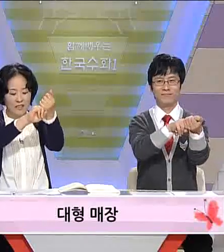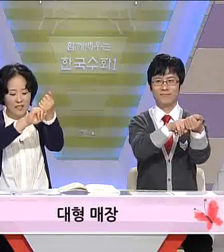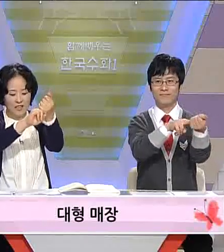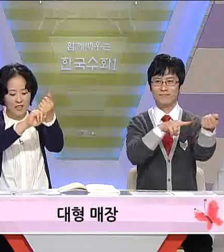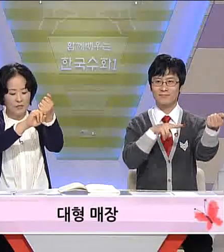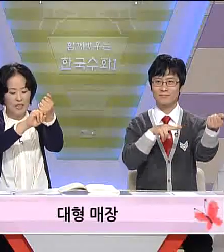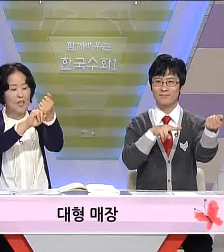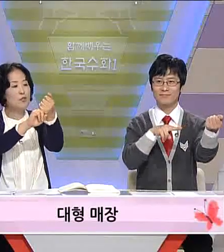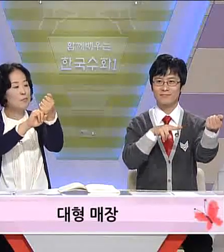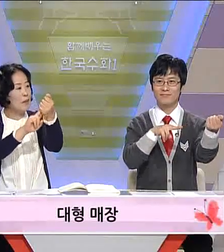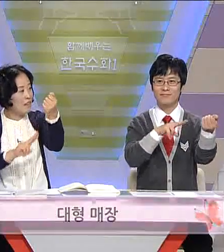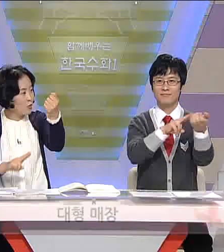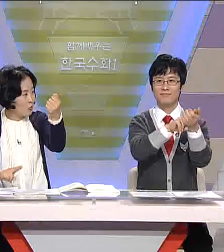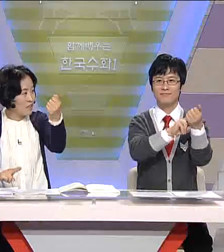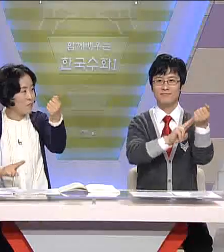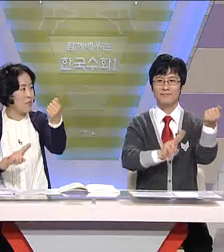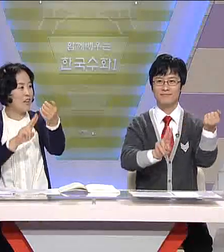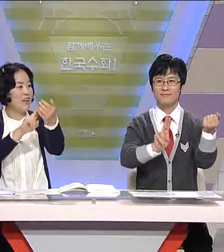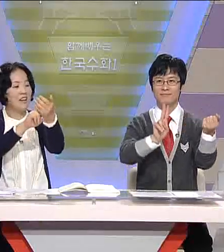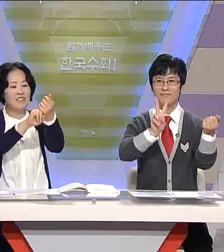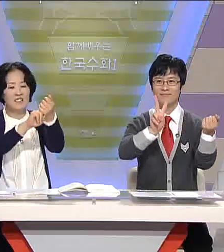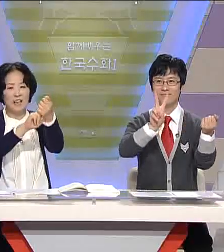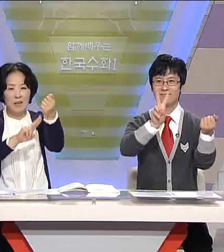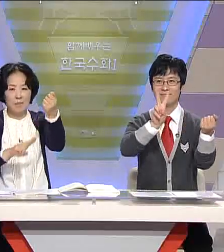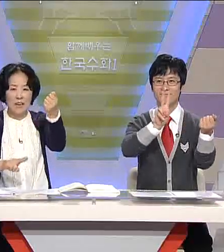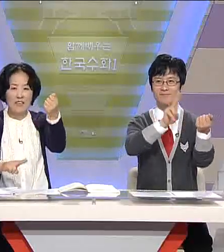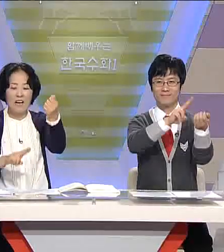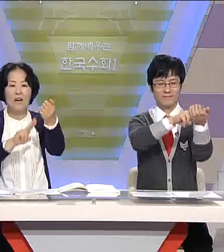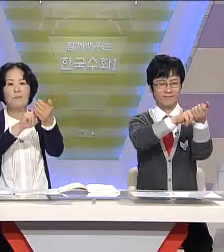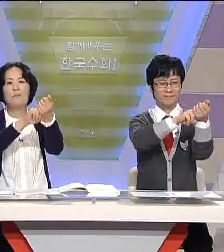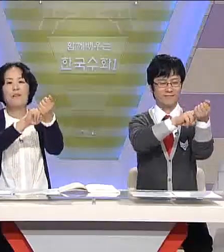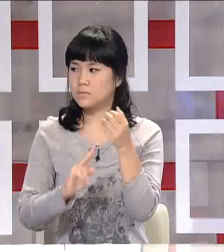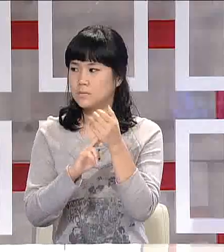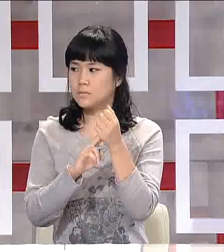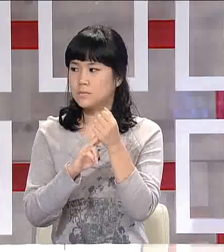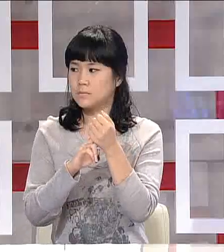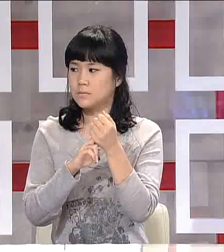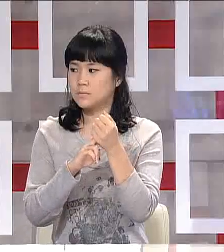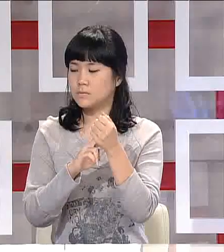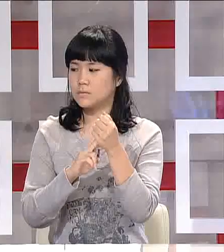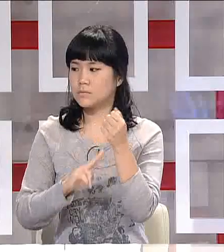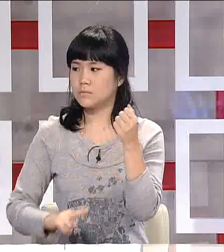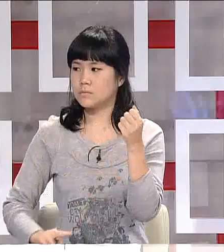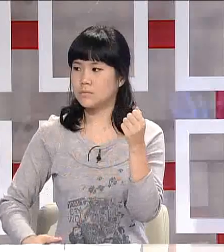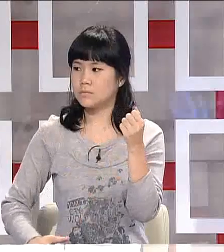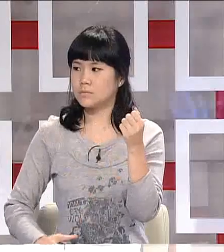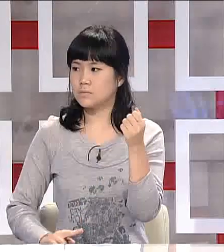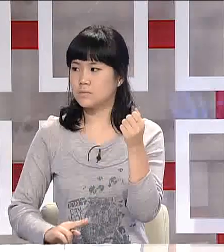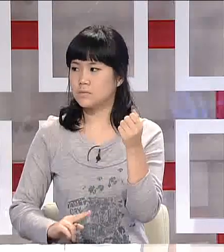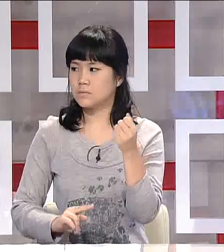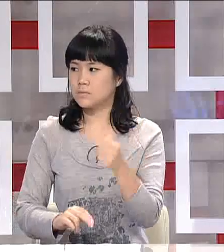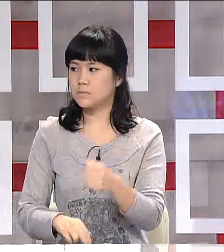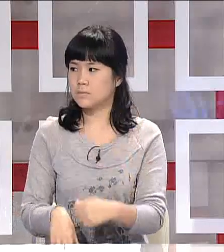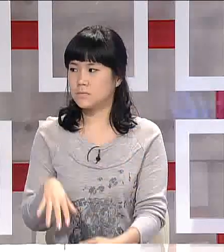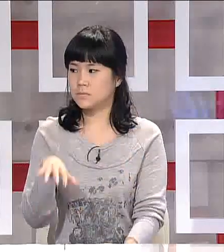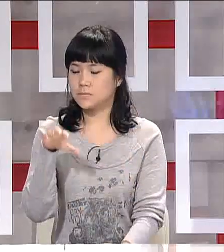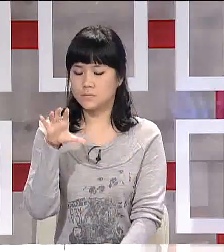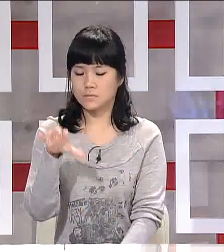가지를 지금 일부를 빼내는 동작입니다. 자, 팔다, 판매라는 수화와 동요가 되겠고요. 팔다에다가 곳을